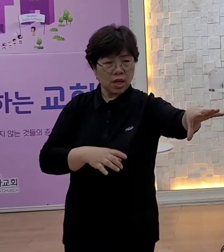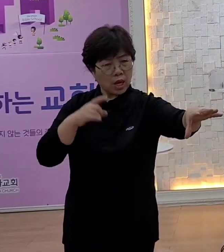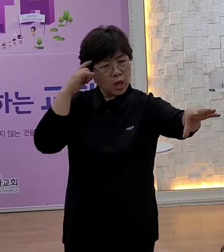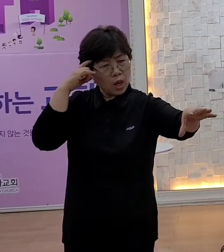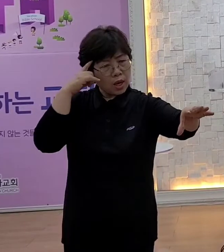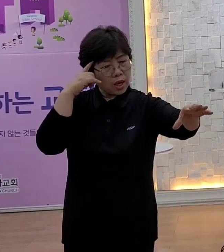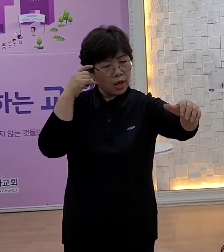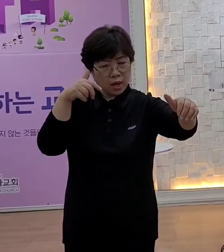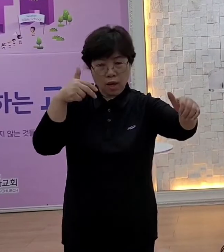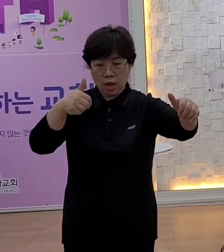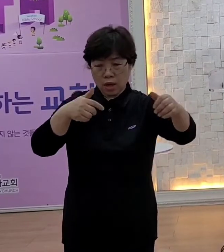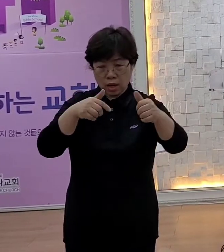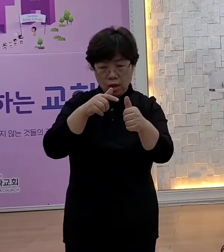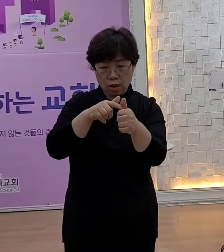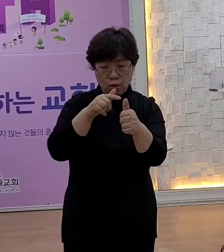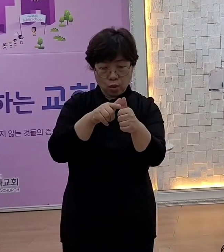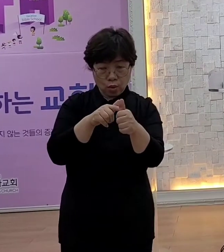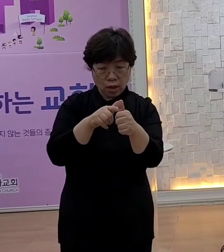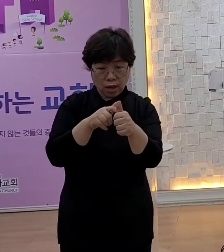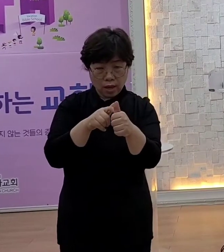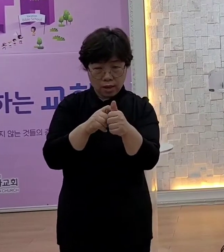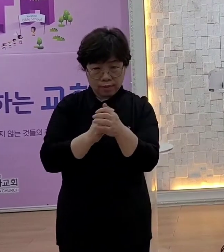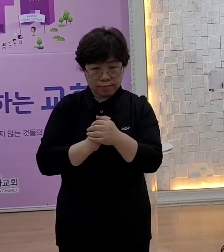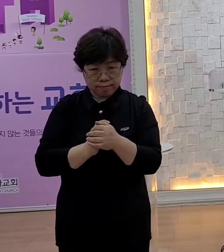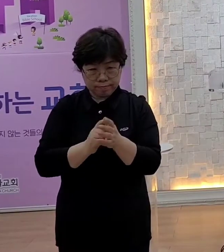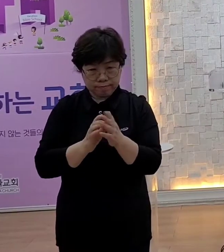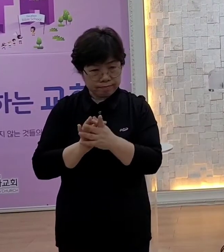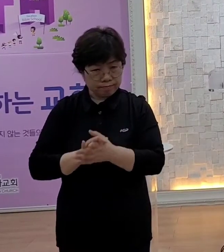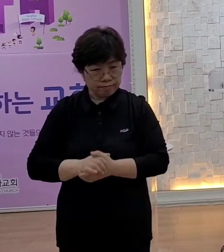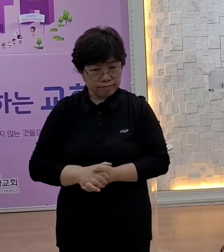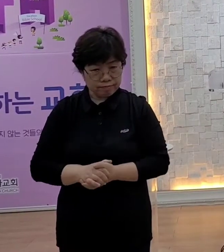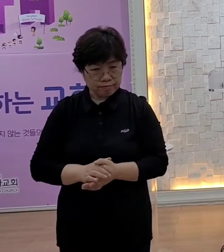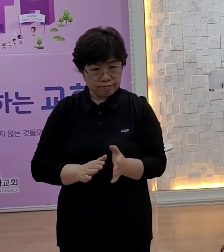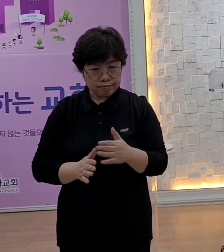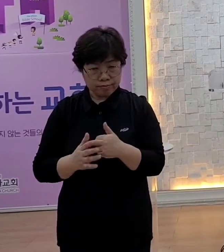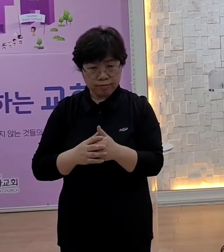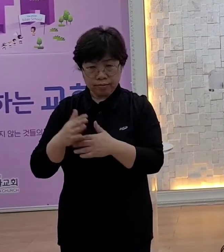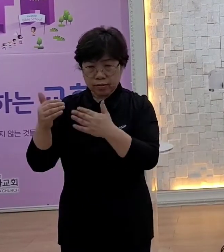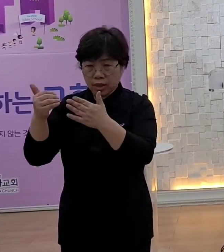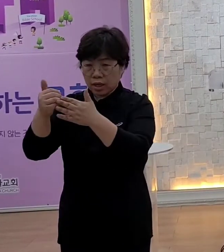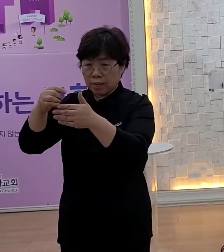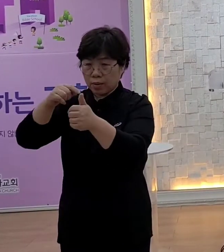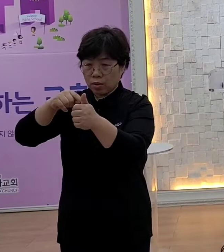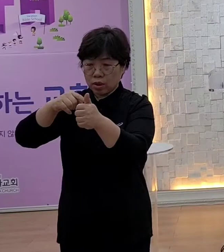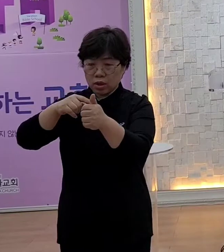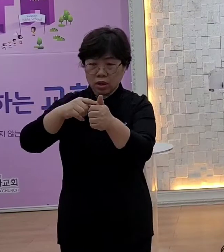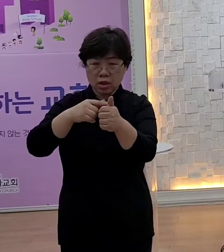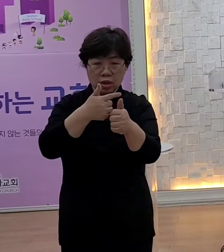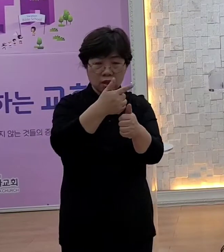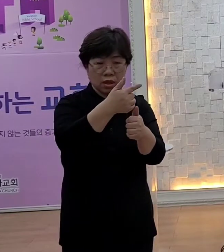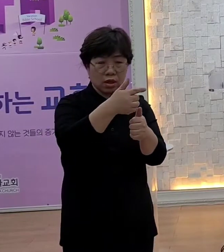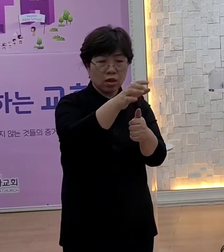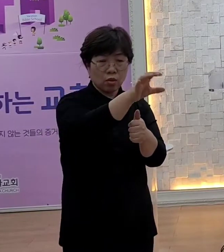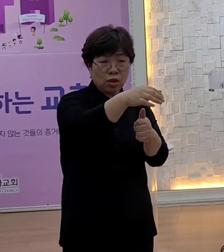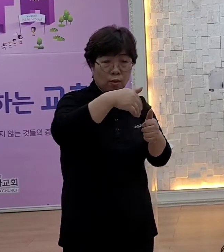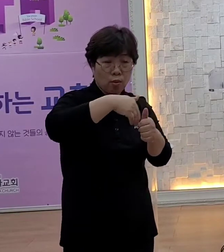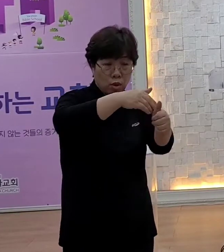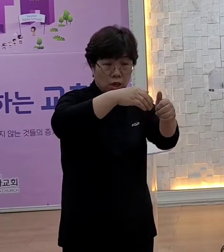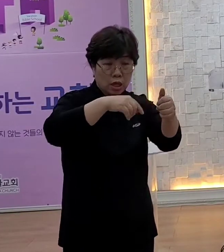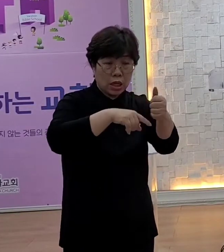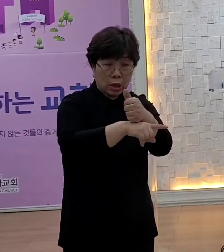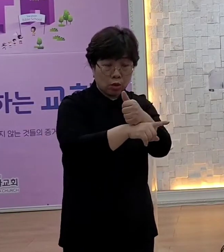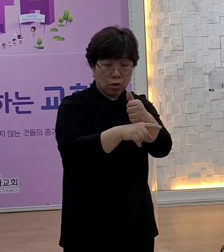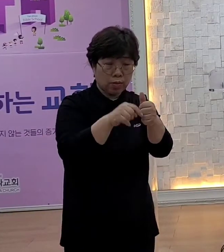요나를 보냈다 이 말은 요나는 그 니느웨에 대하여 큰 관심, 깊은 관심을 가져야